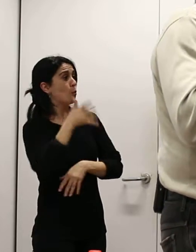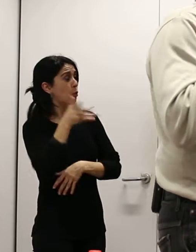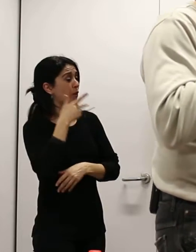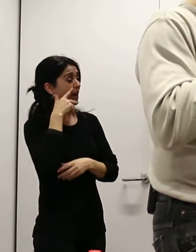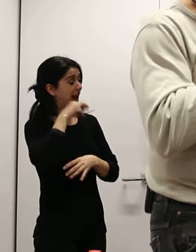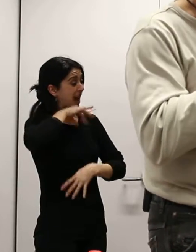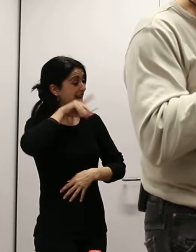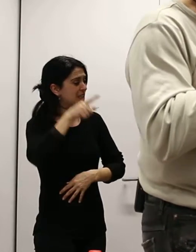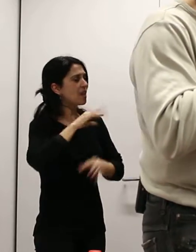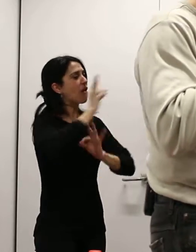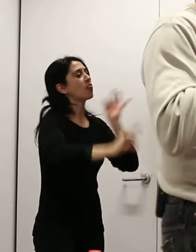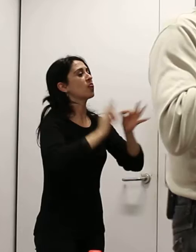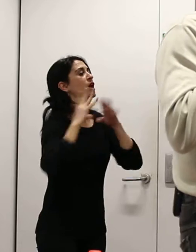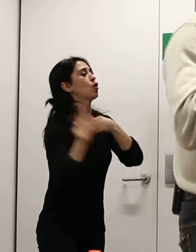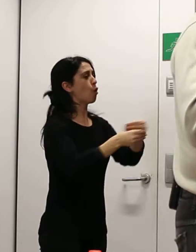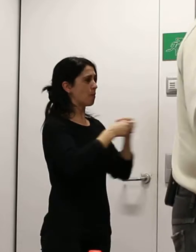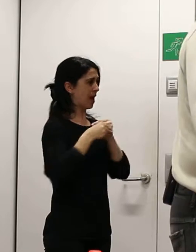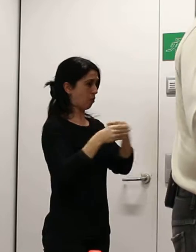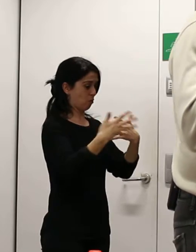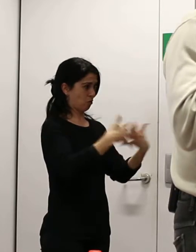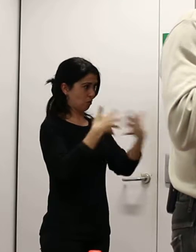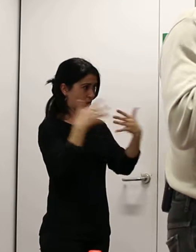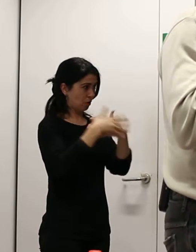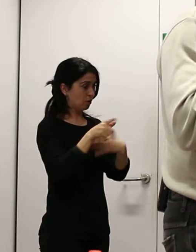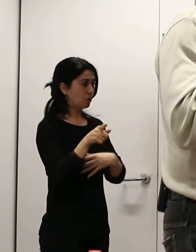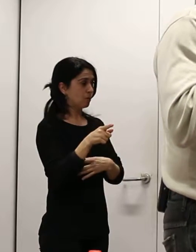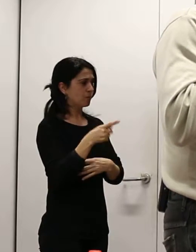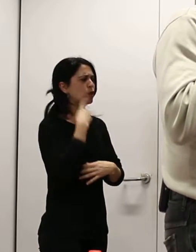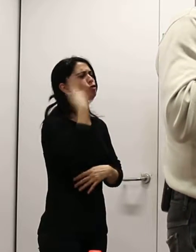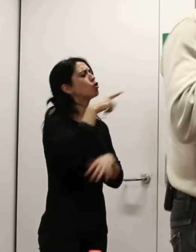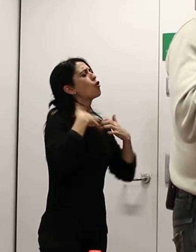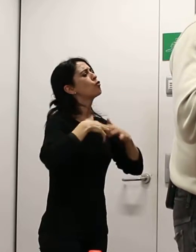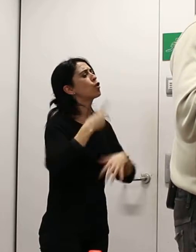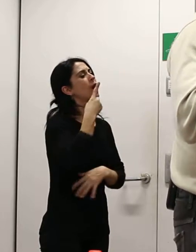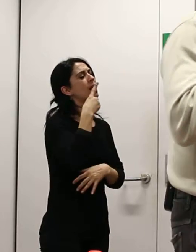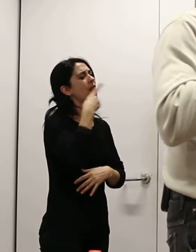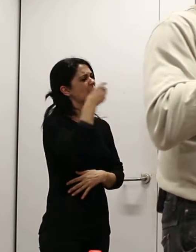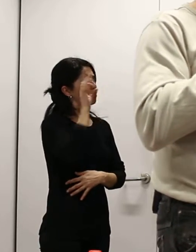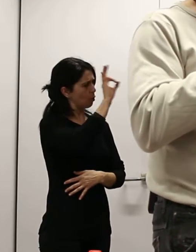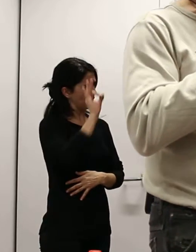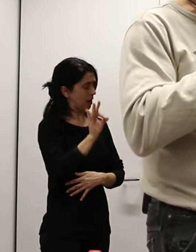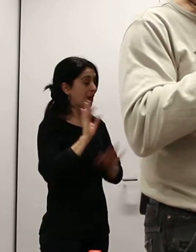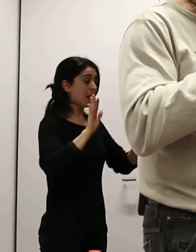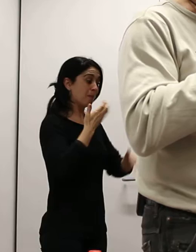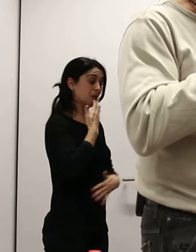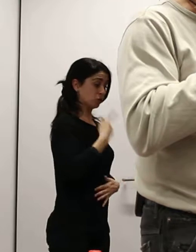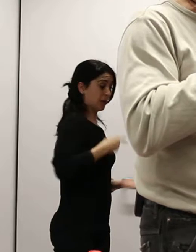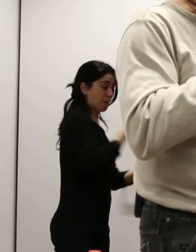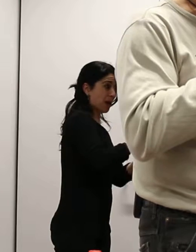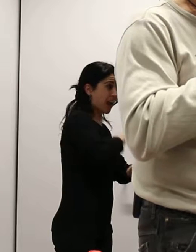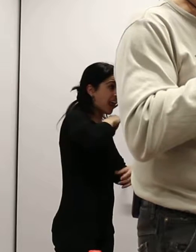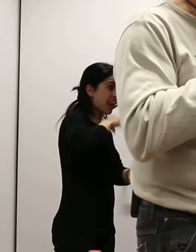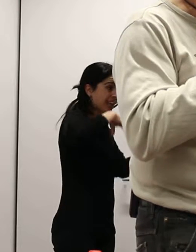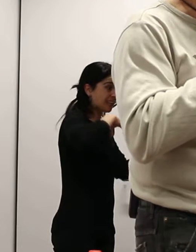que solo funcionan a un 12% según sus propias fuentes y de Red Eléctrica Española, pero a los que tenemos que pagar la electricidad más cara, que